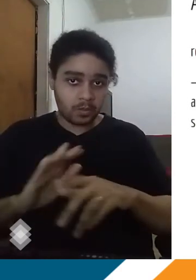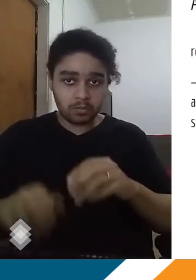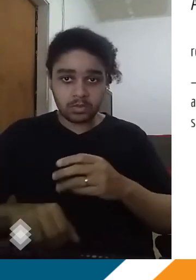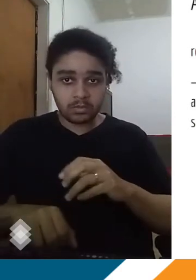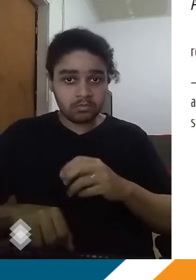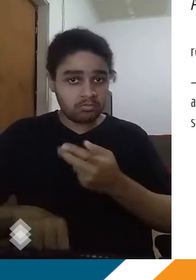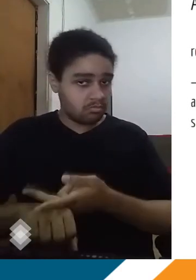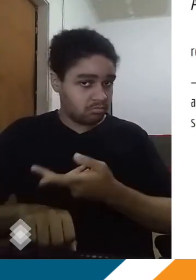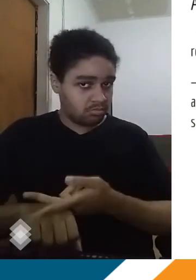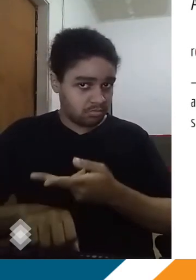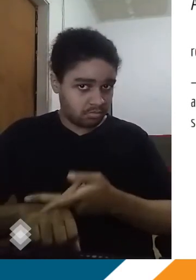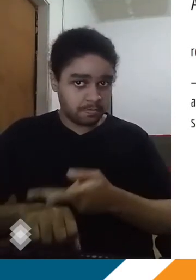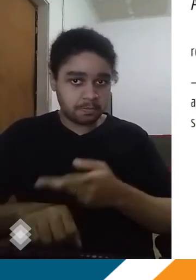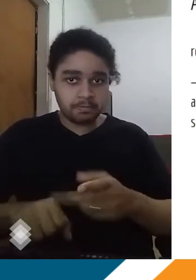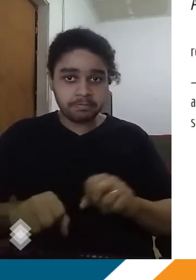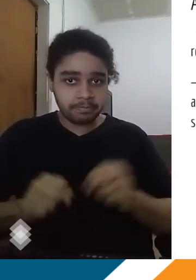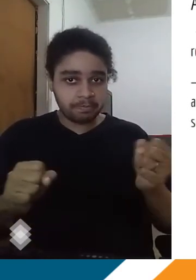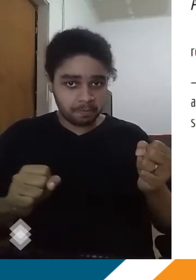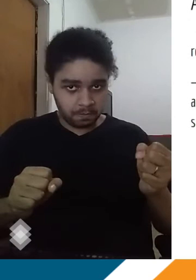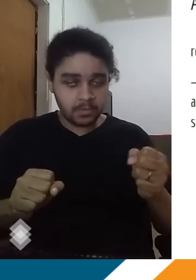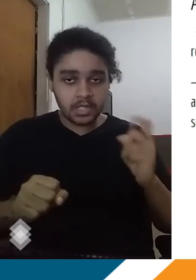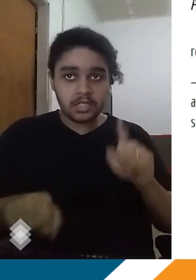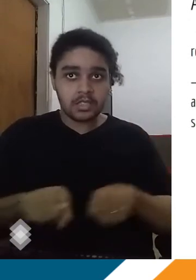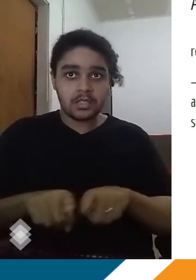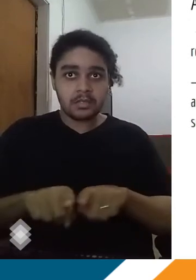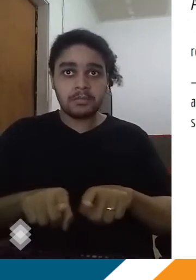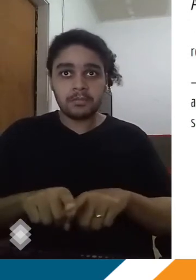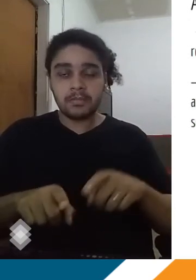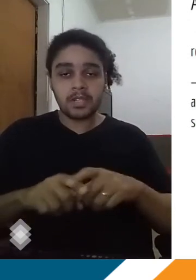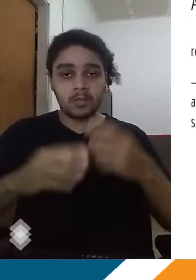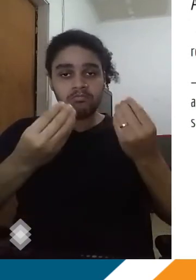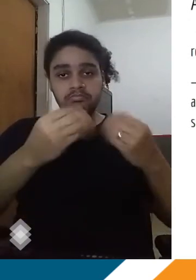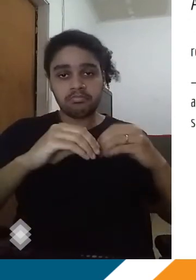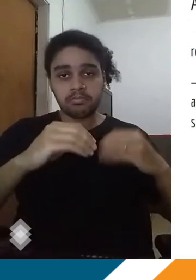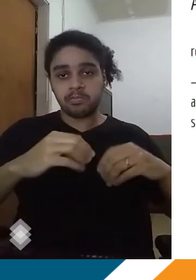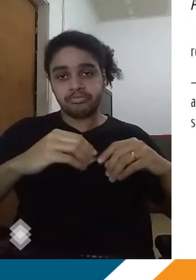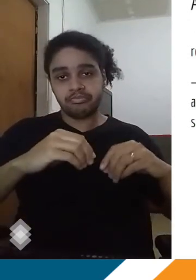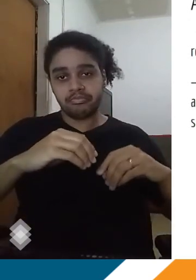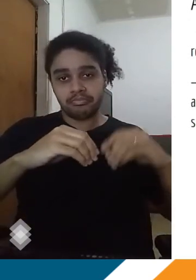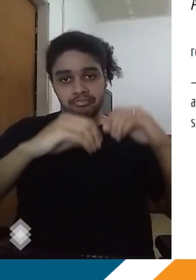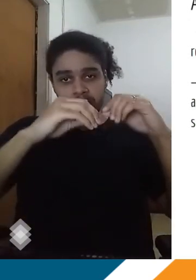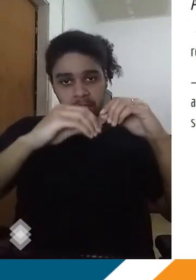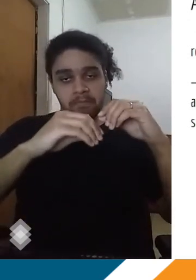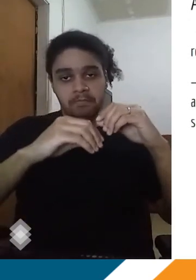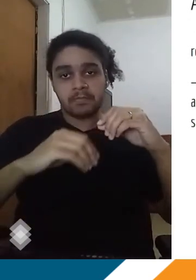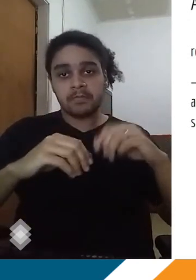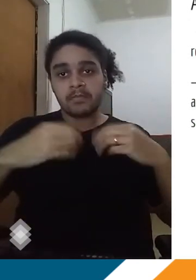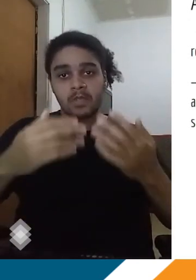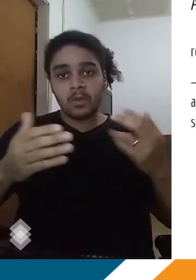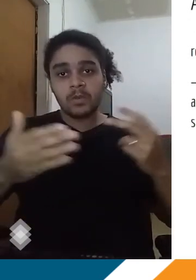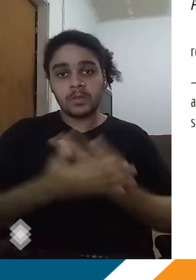ser desagregados das rochas, que são frutos dessa desagregação, e a deposição, né, a